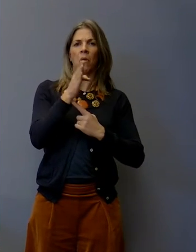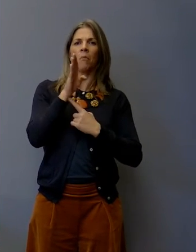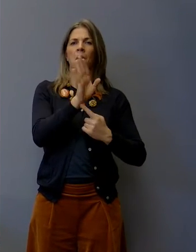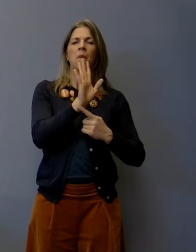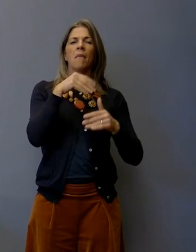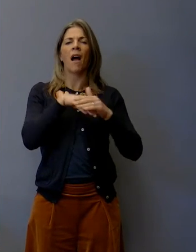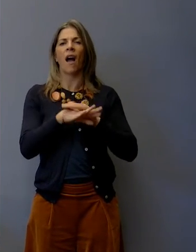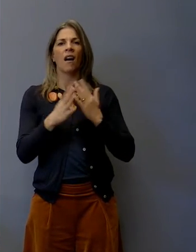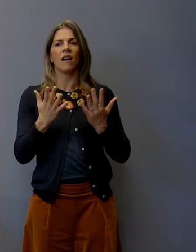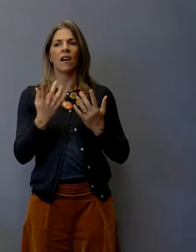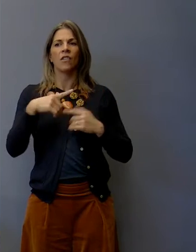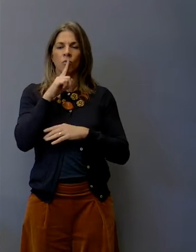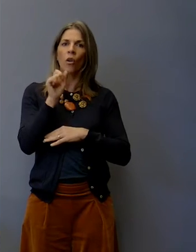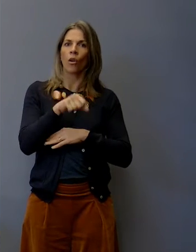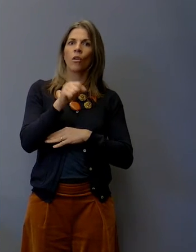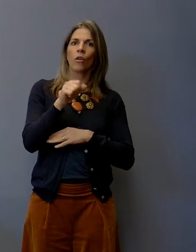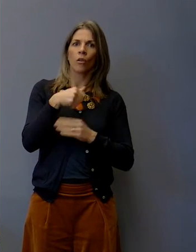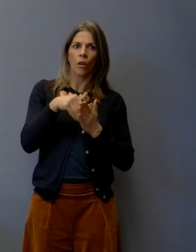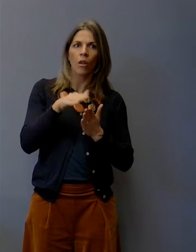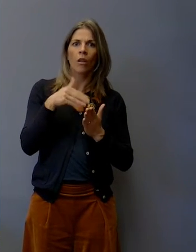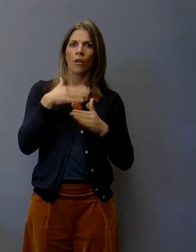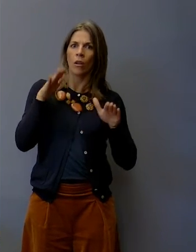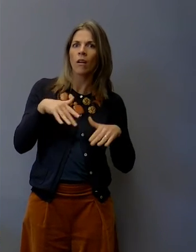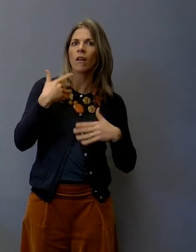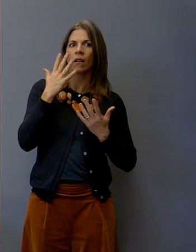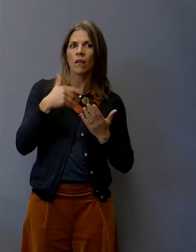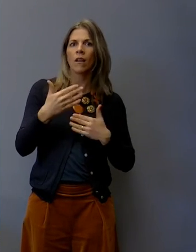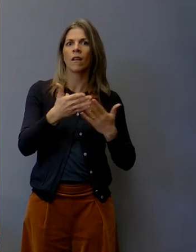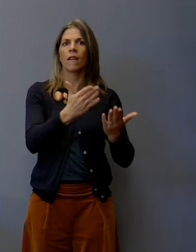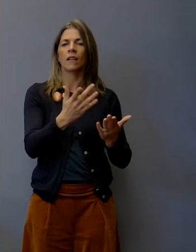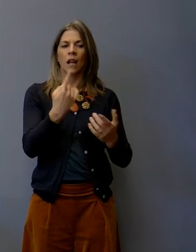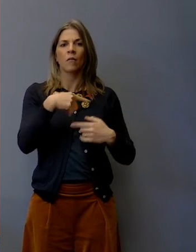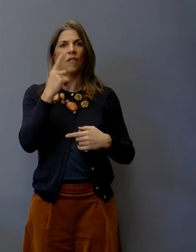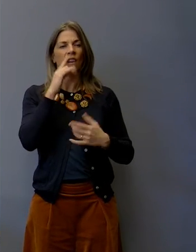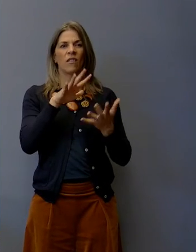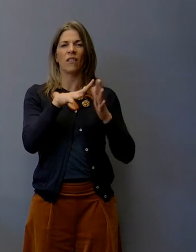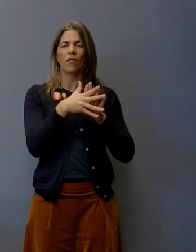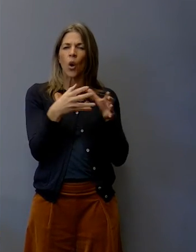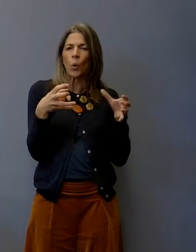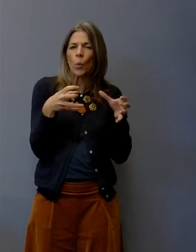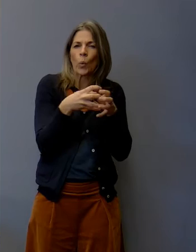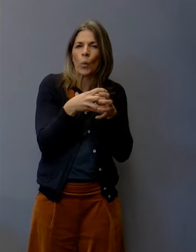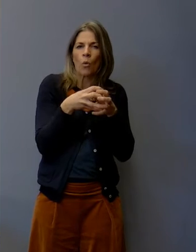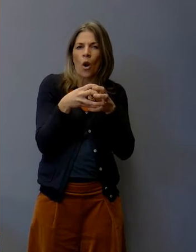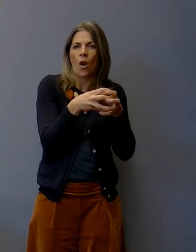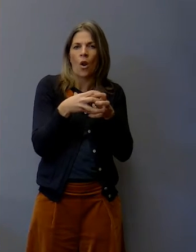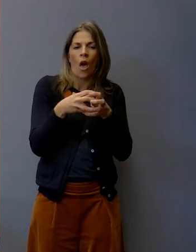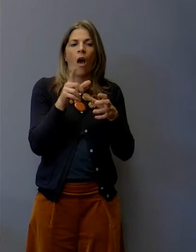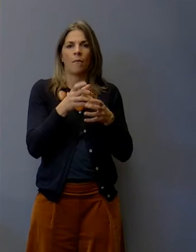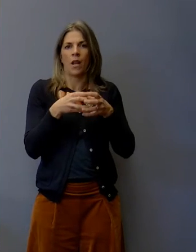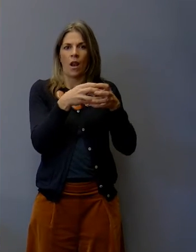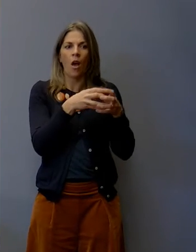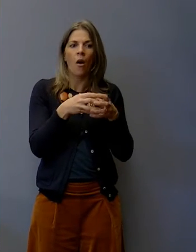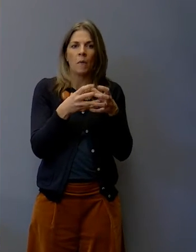sottomissione anzi in verità si sta realizzando un rafforzamento lobbistico ingeneroso verso genova ed i suoi cittadini che sta ancora di più